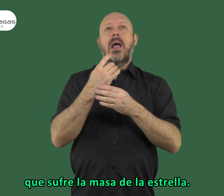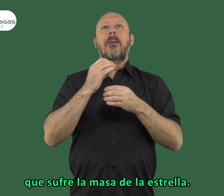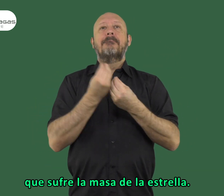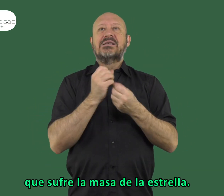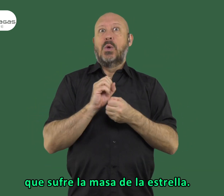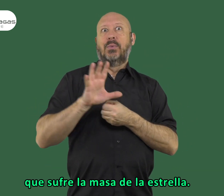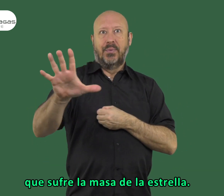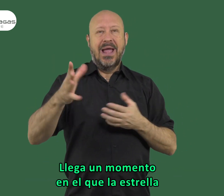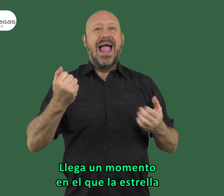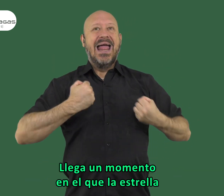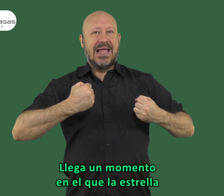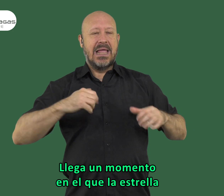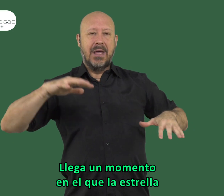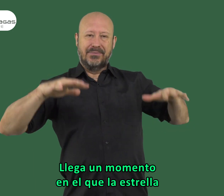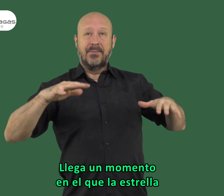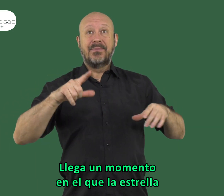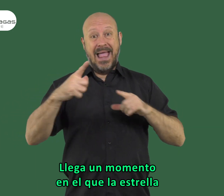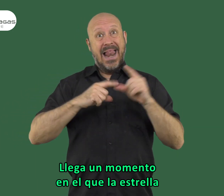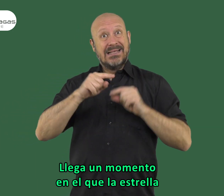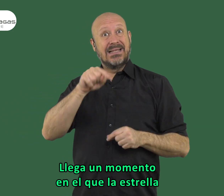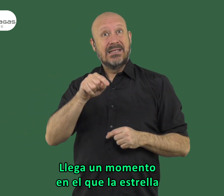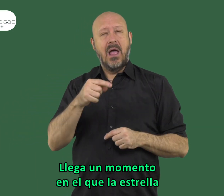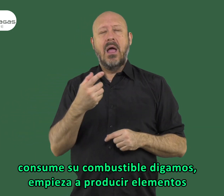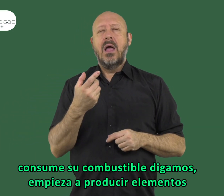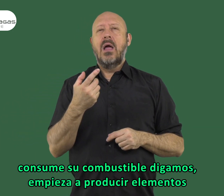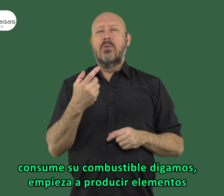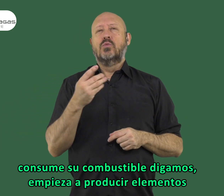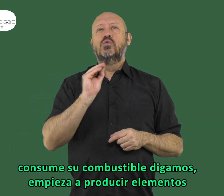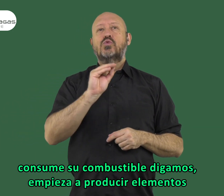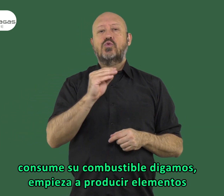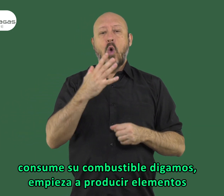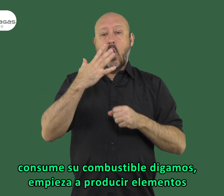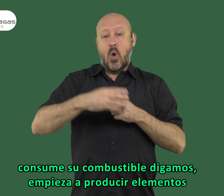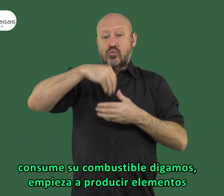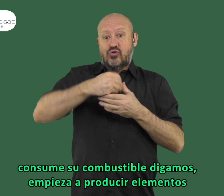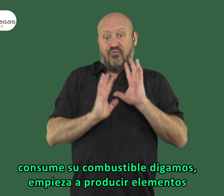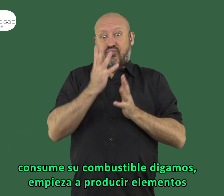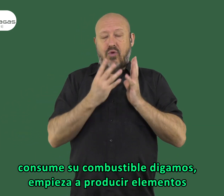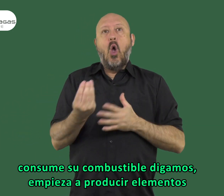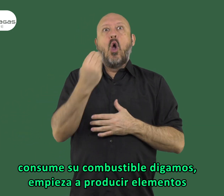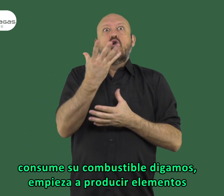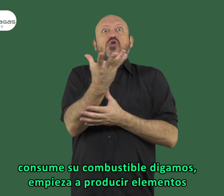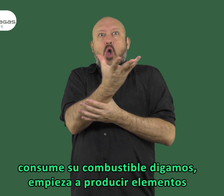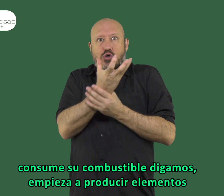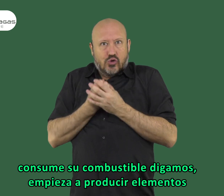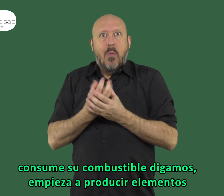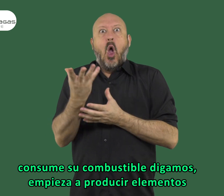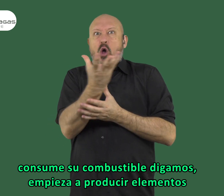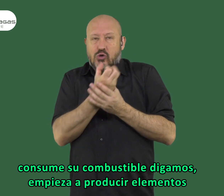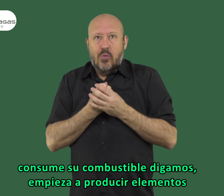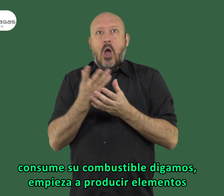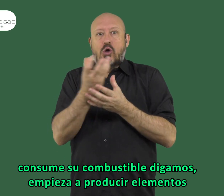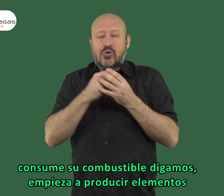sufre la masa de la estrella. Llega un momento en el que la estrella consume su combustible, digamos.